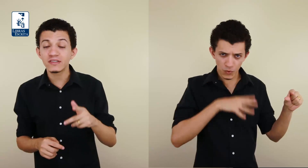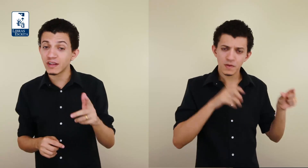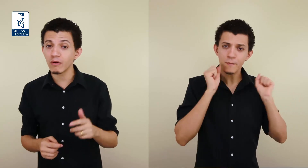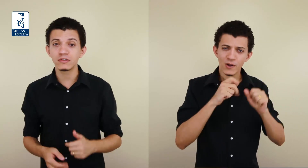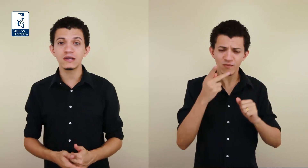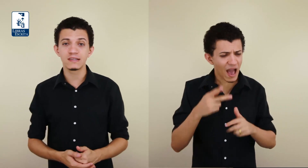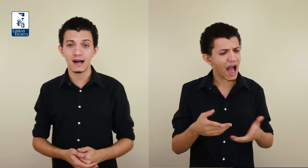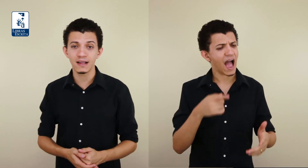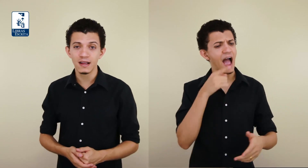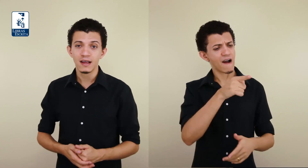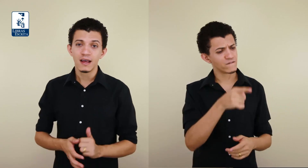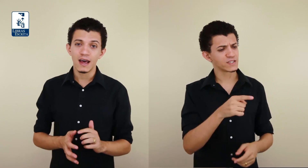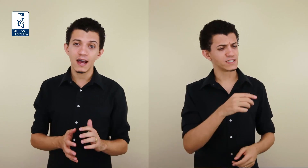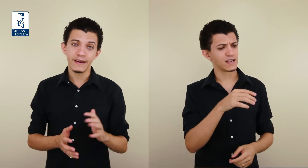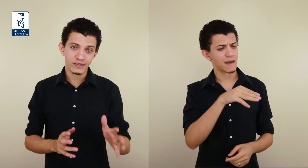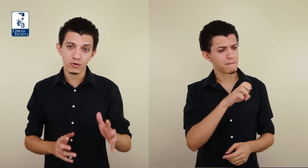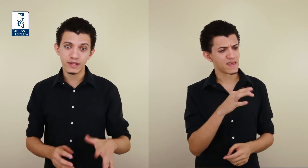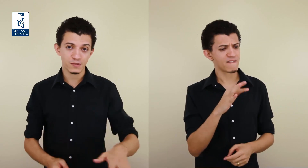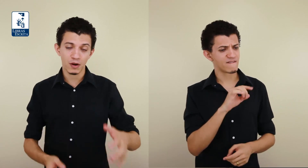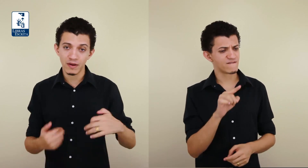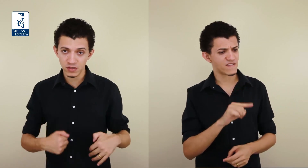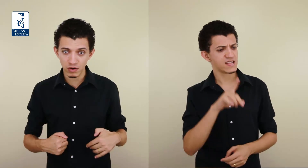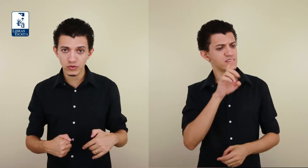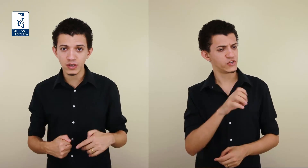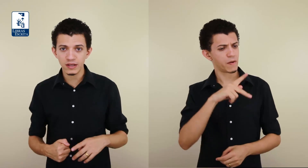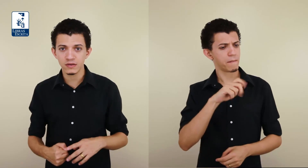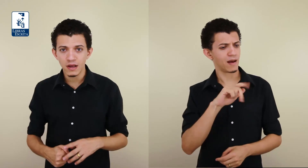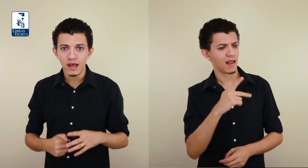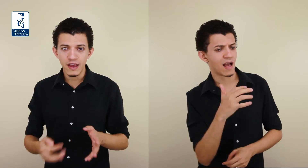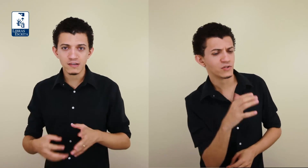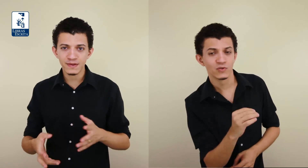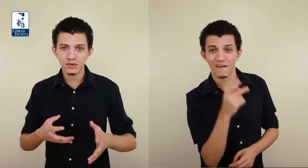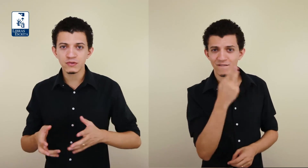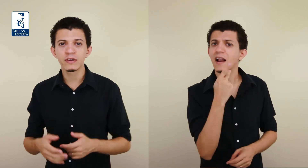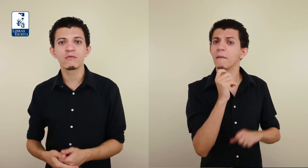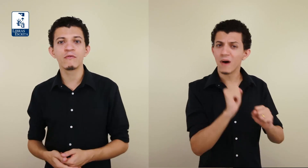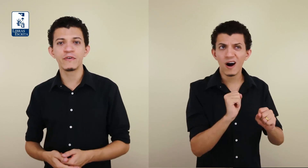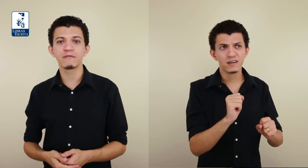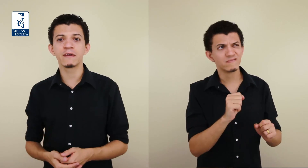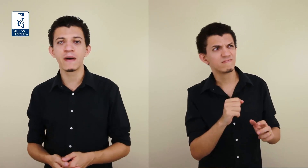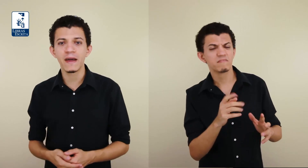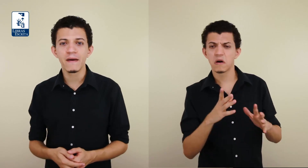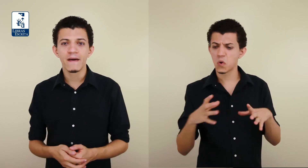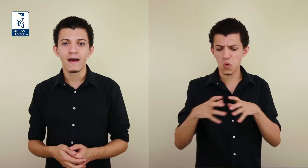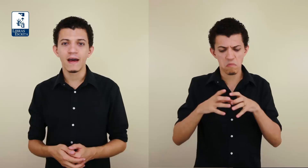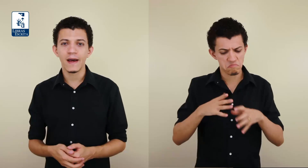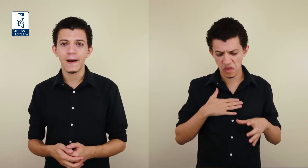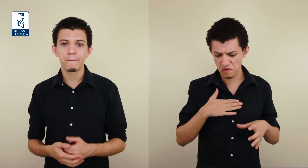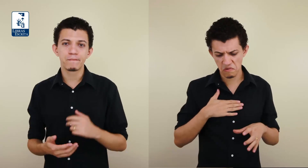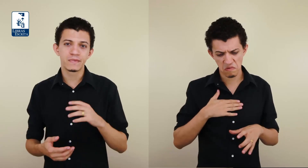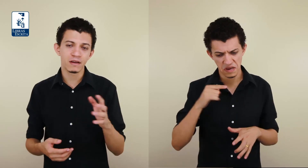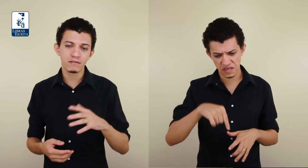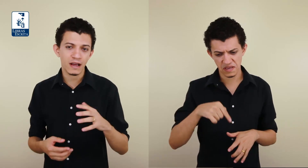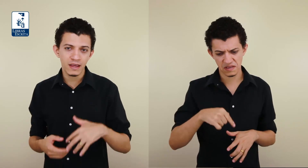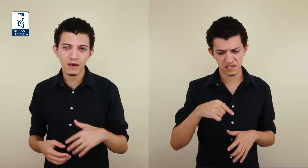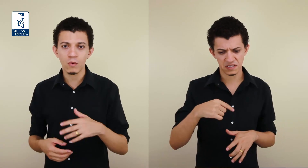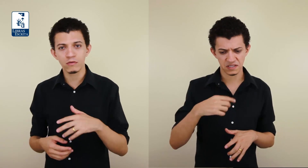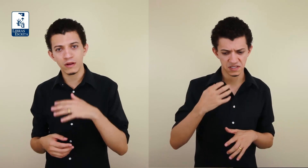não é utilizada nesse contexto. Pelo menos eu não utilizo e as pessoas com quem eu convivo também, tanto daqui quanto lá